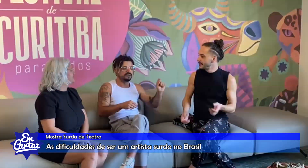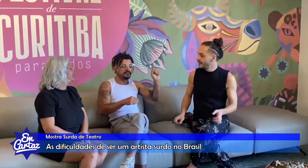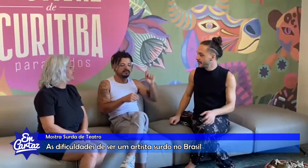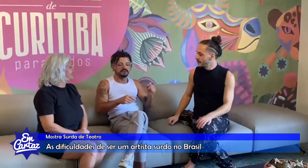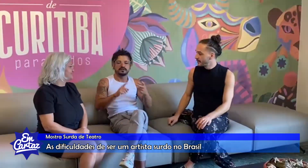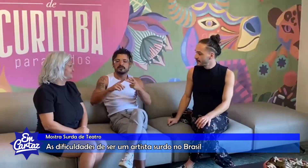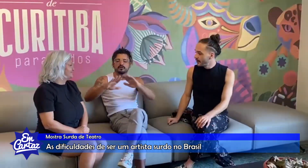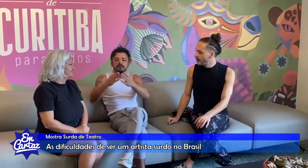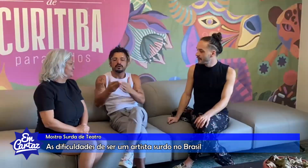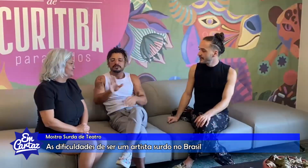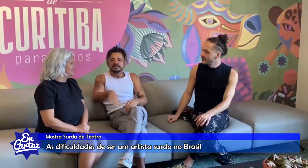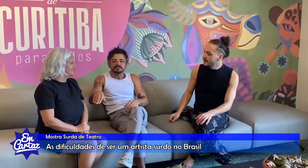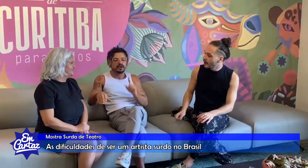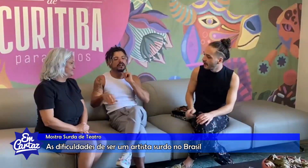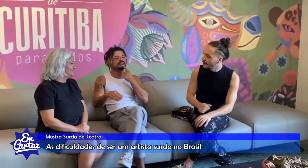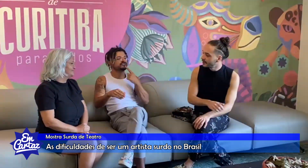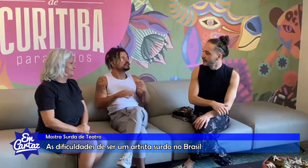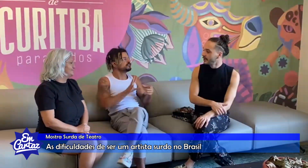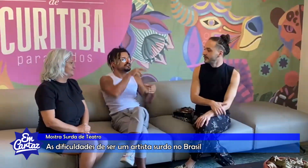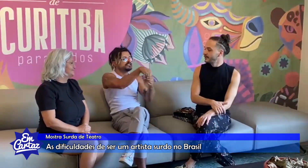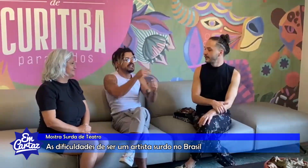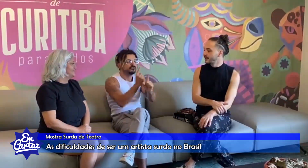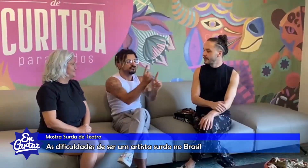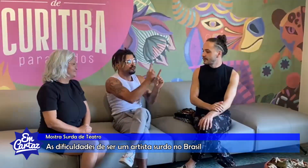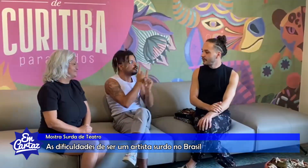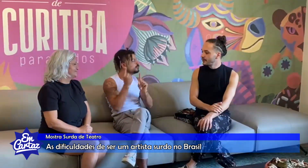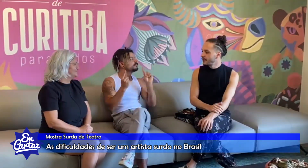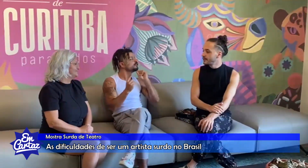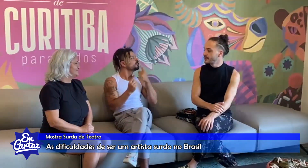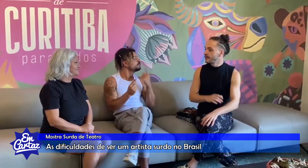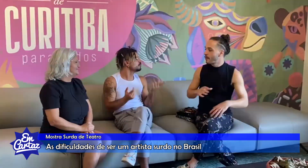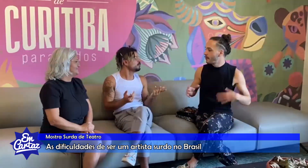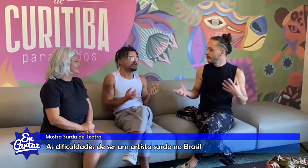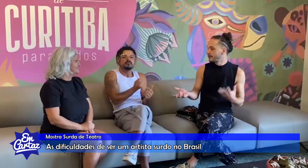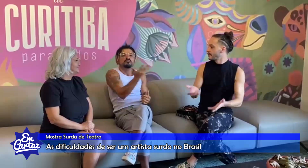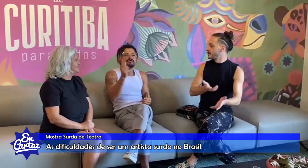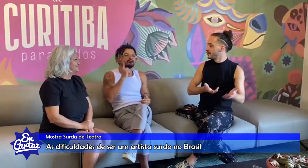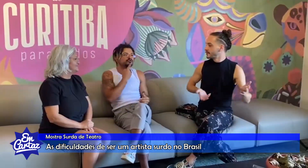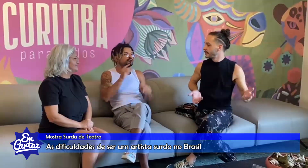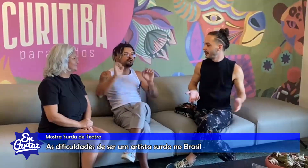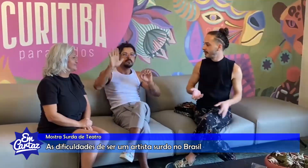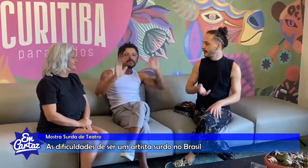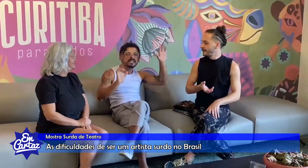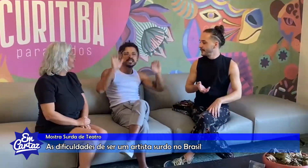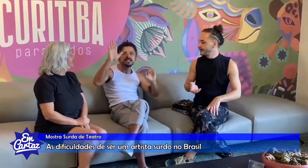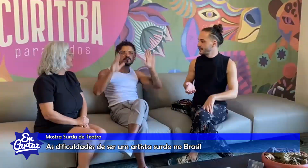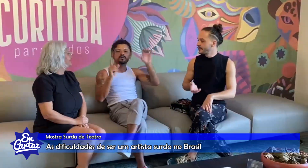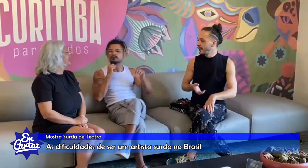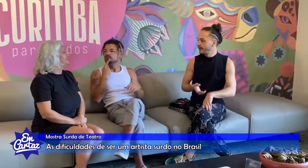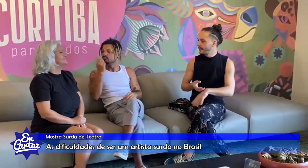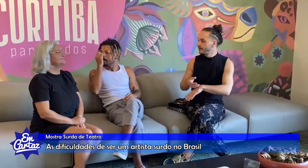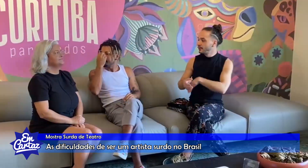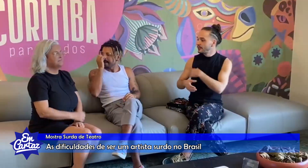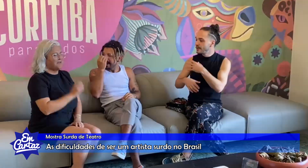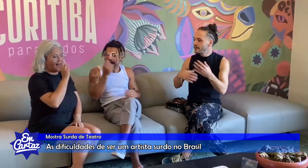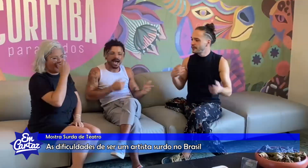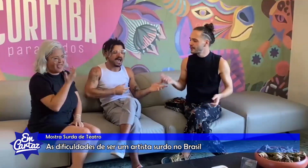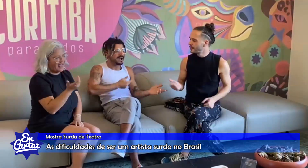nas associações, nas escolas de crianças surdas, nos encontros, enfim, tem muitos mímicos surdos,